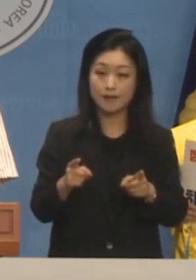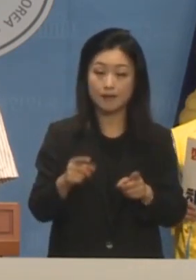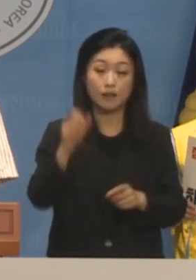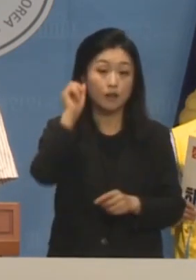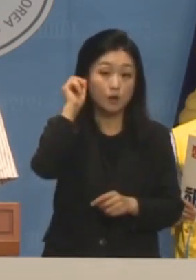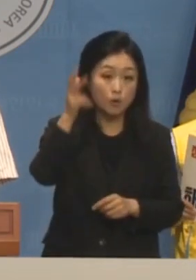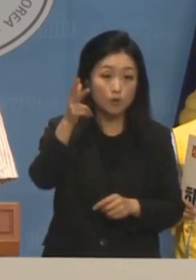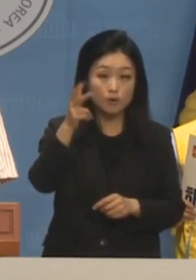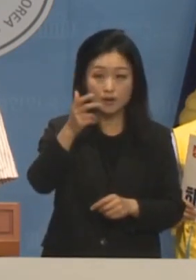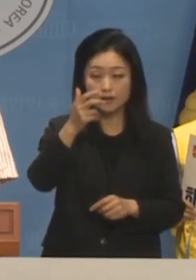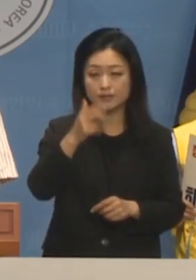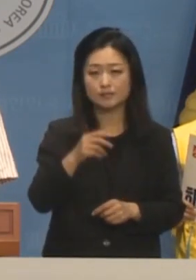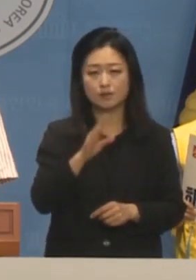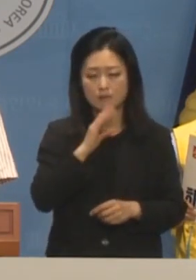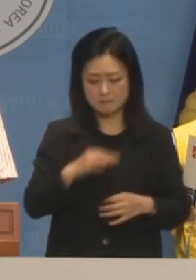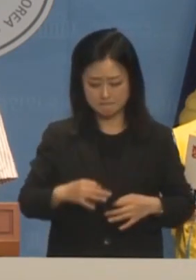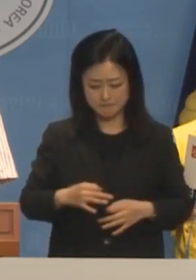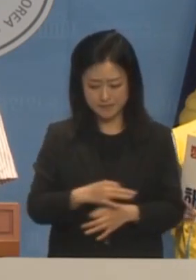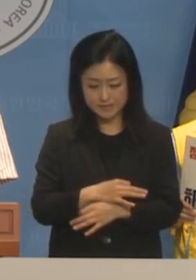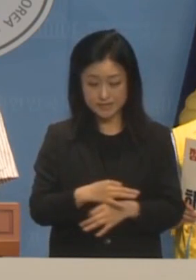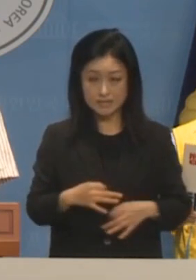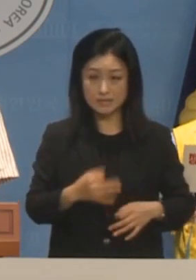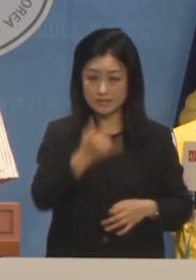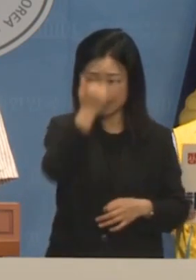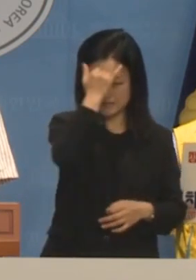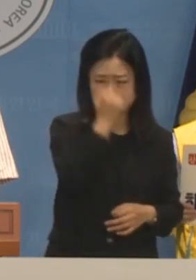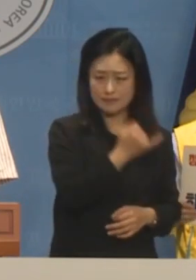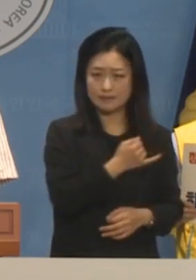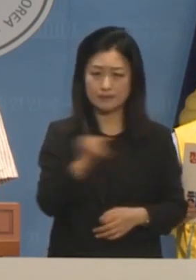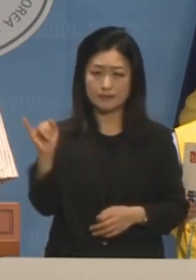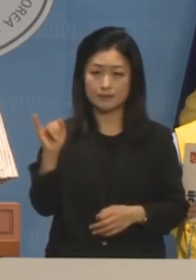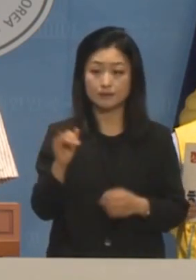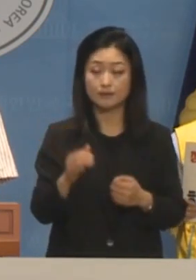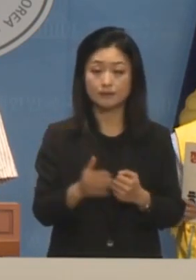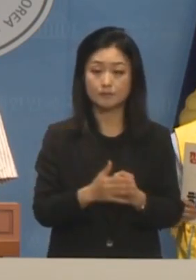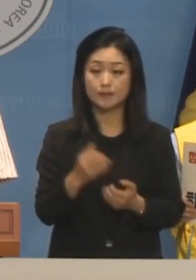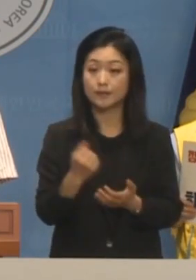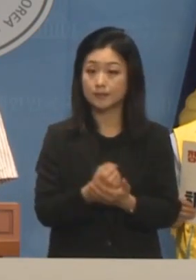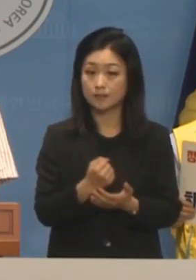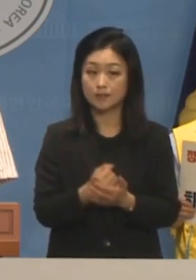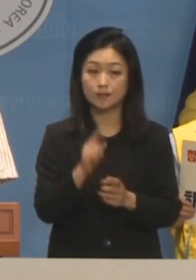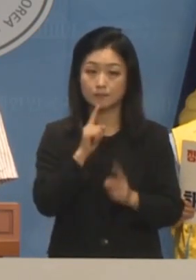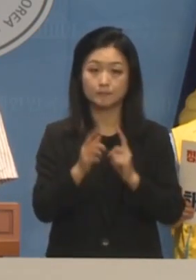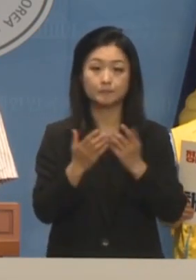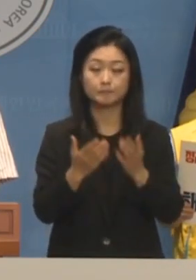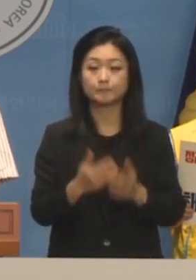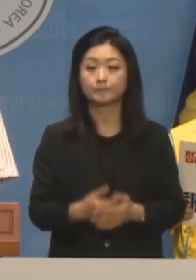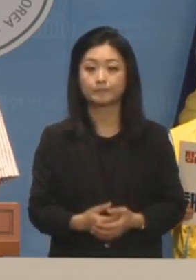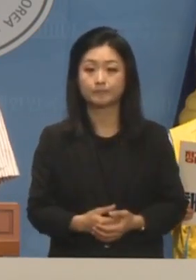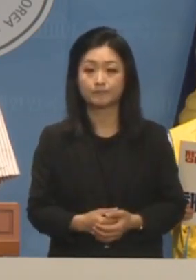세종호텔의 부도덕함과 비윤리성에 개탄을 금할 수 없습니다.